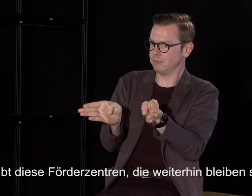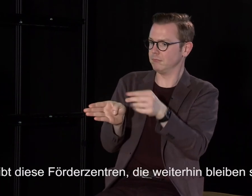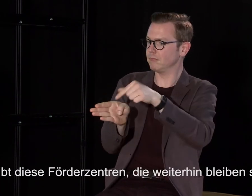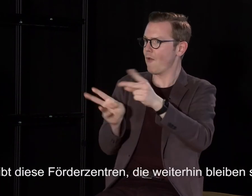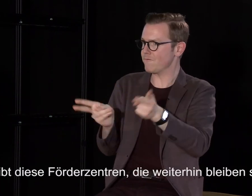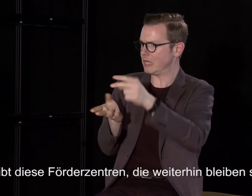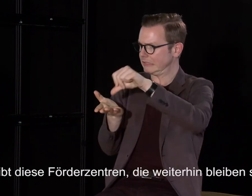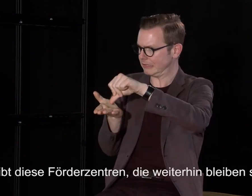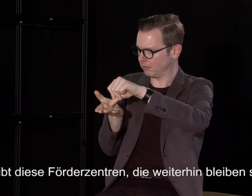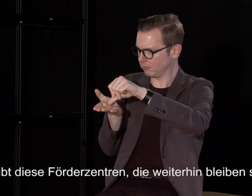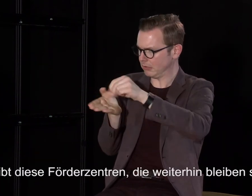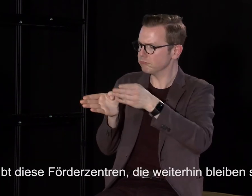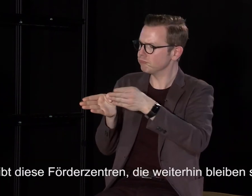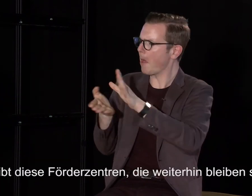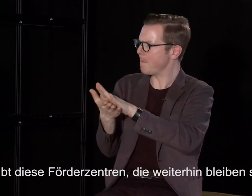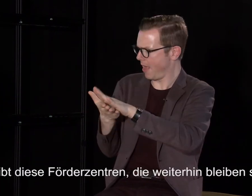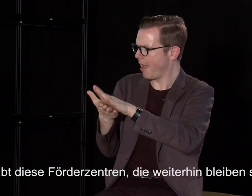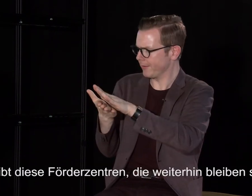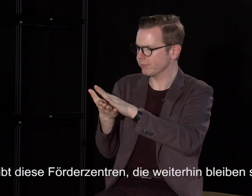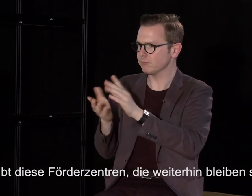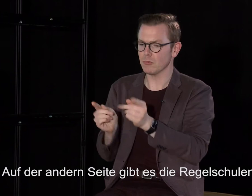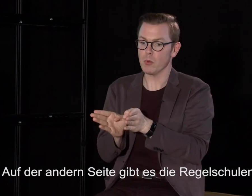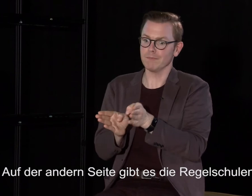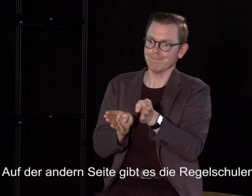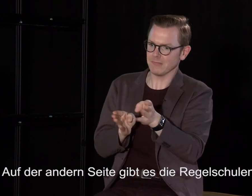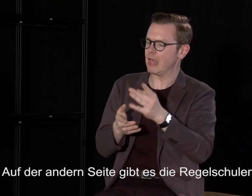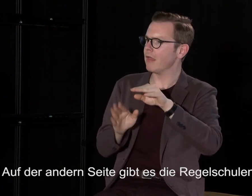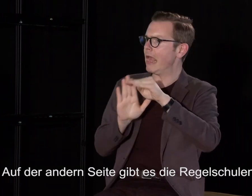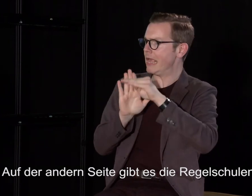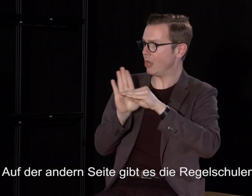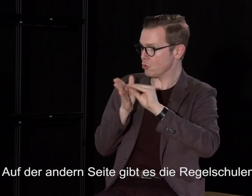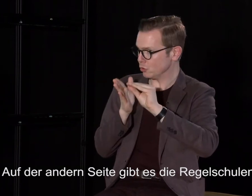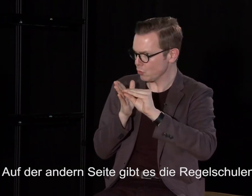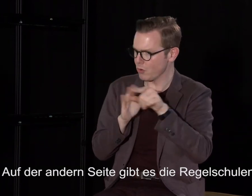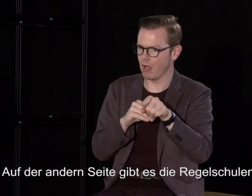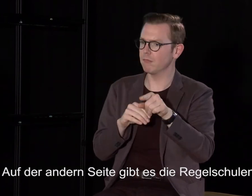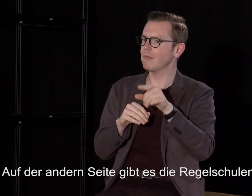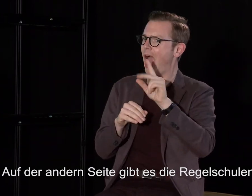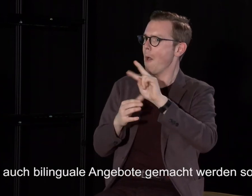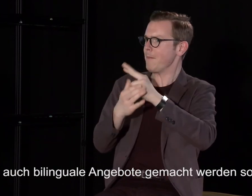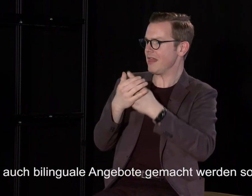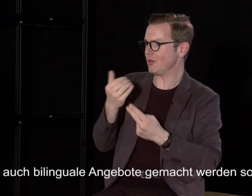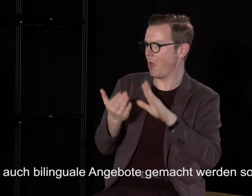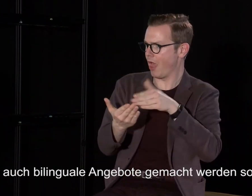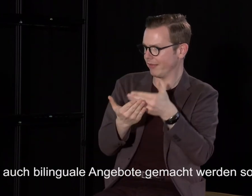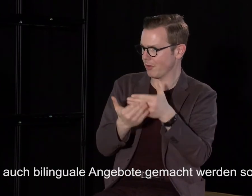Es gibt diese Förderzentren, die weiterhin bleiben sollen. Auf der anderen Seite gibt es die Regelschulen, wo auch bilinguale